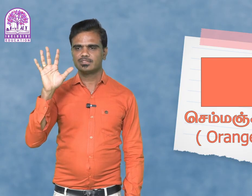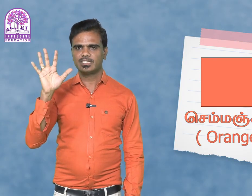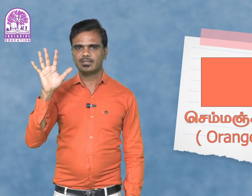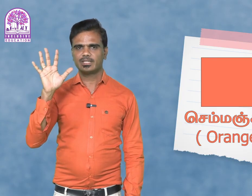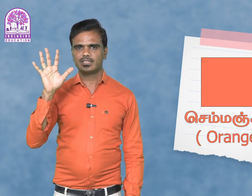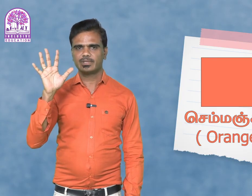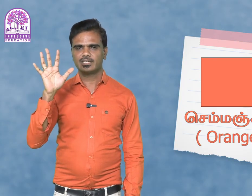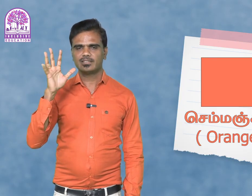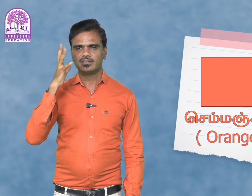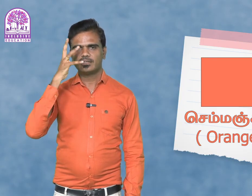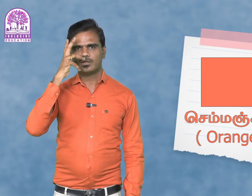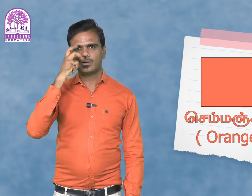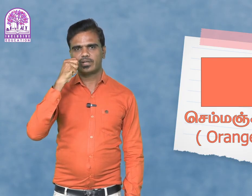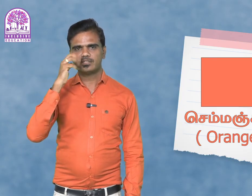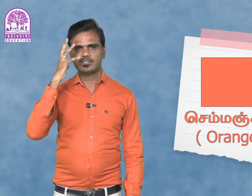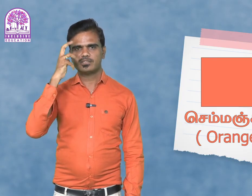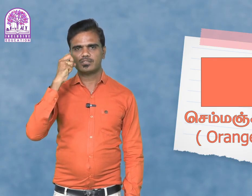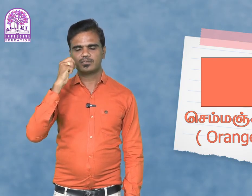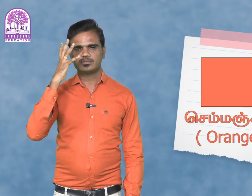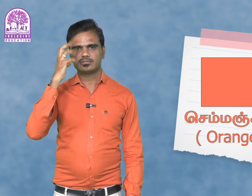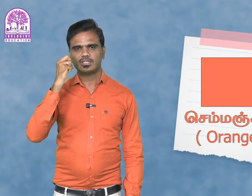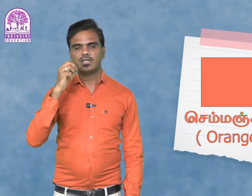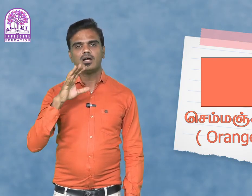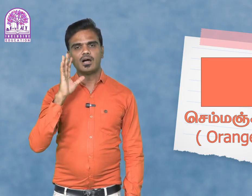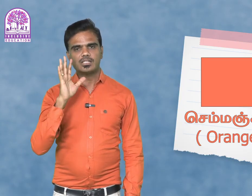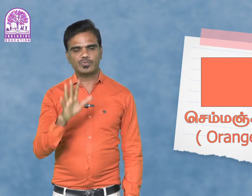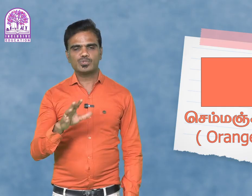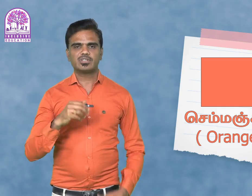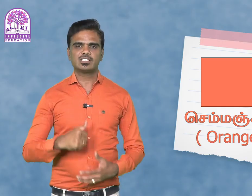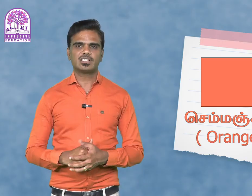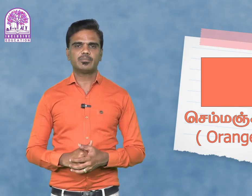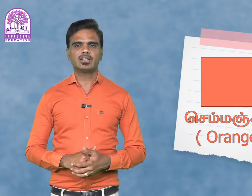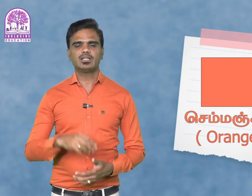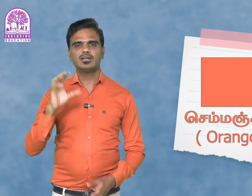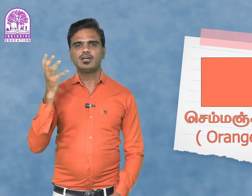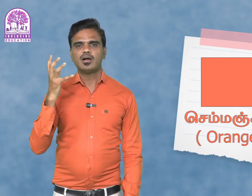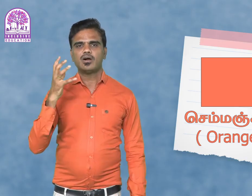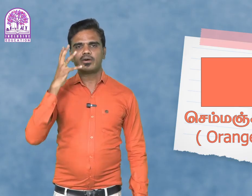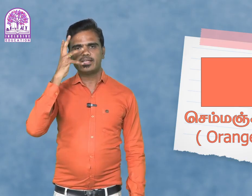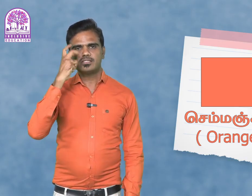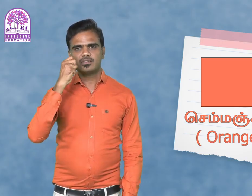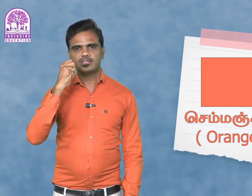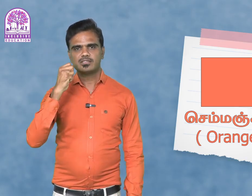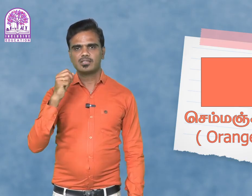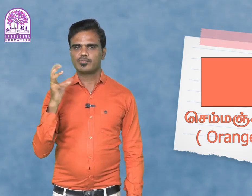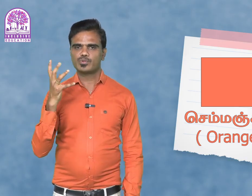சரி, என்ன பண்ணுறாங்க பாருங்கள், ஆரஞ்சு. ஆரஞ்சு ஃப்ரூட்ஸுக்கும் என்ன சைன் காமிப்பீங்க அப்படின்னா, ஆரஞ்சு ஃப்ரூட்ஸ்